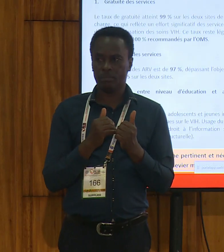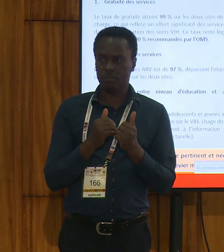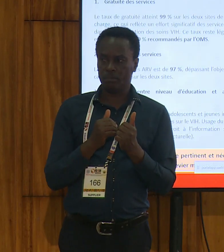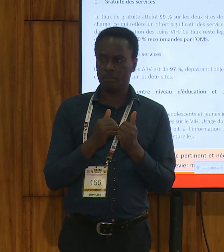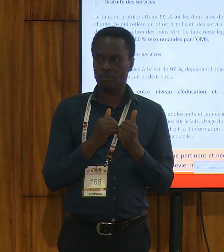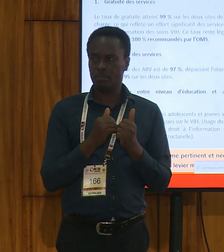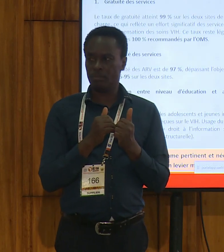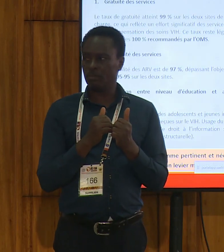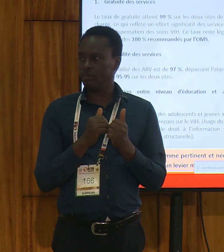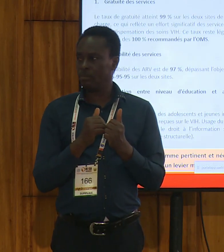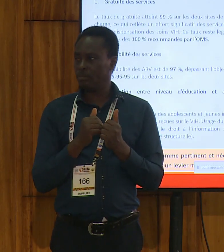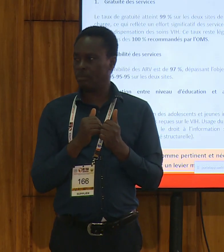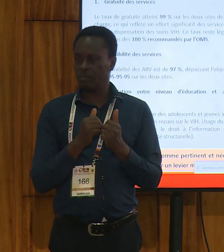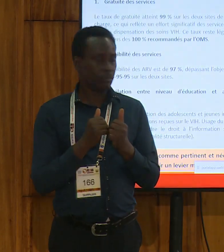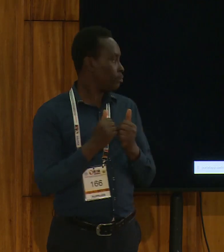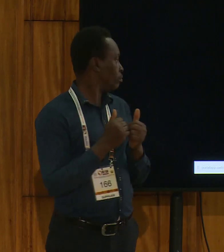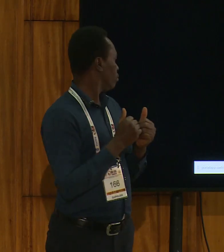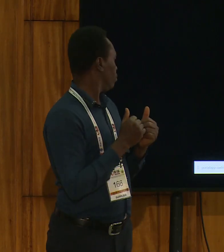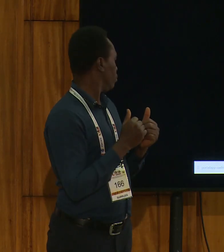Pas ça?